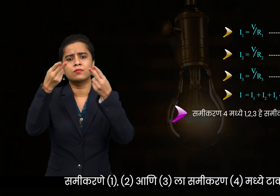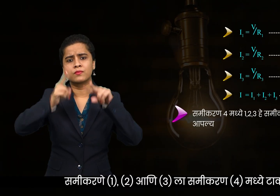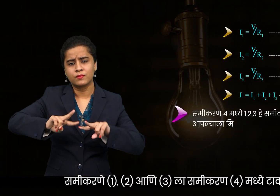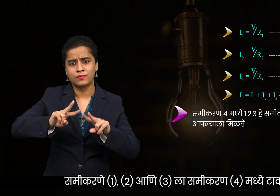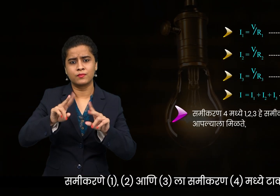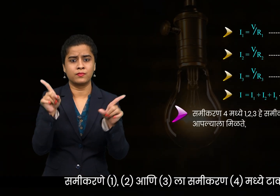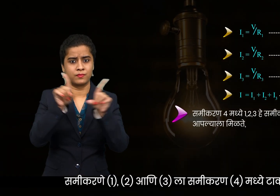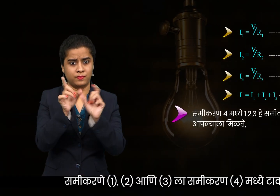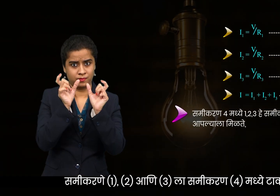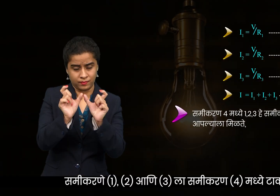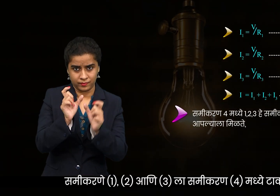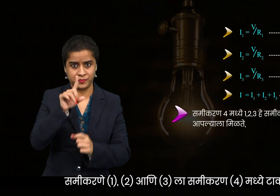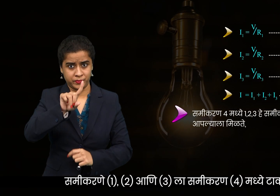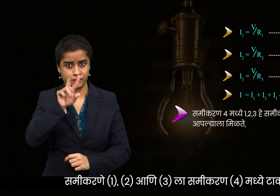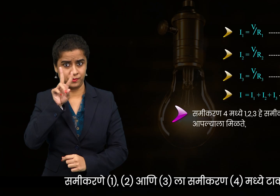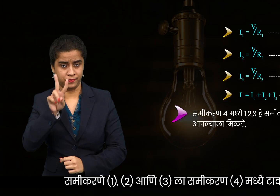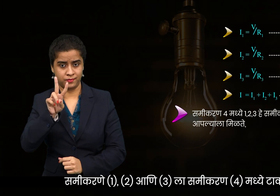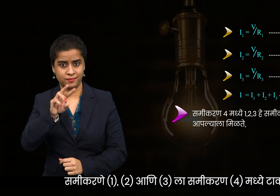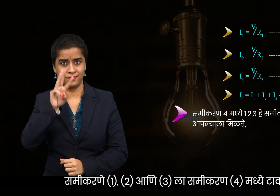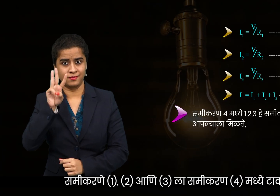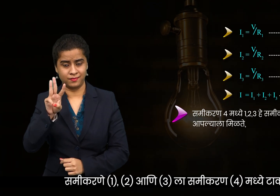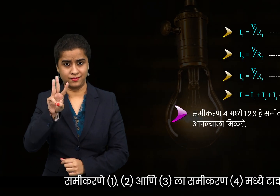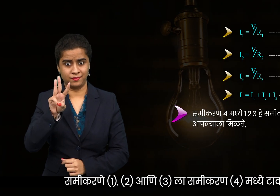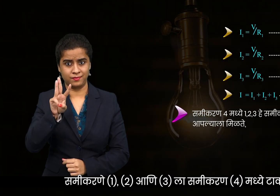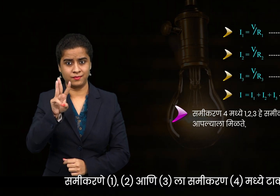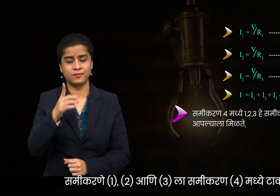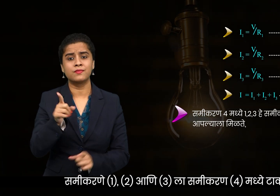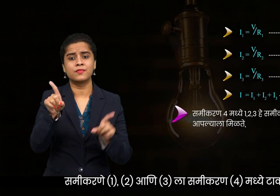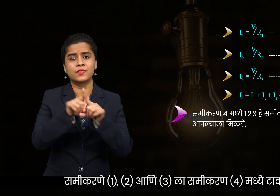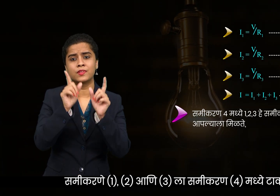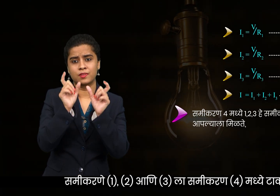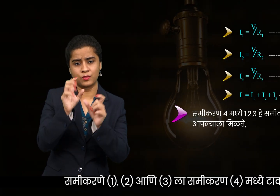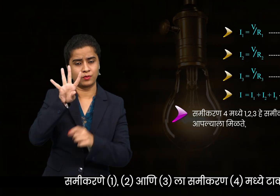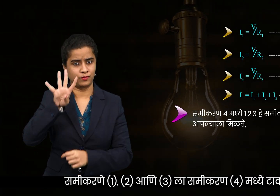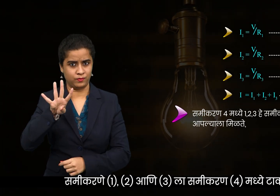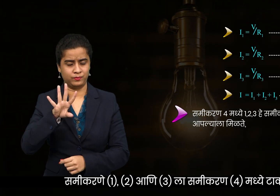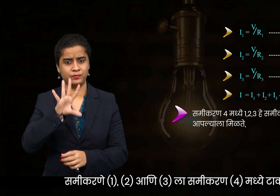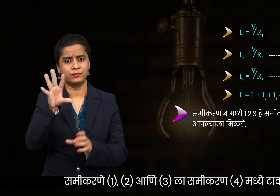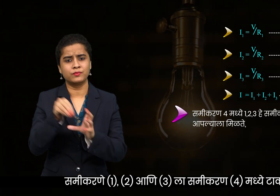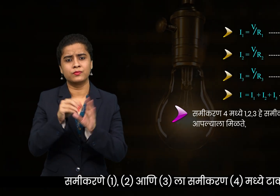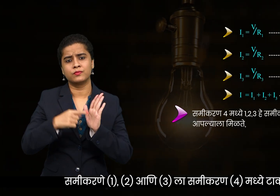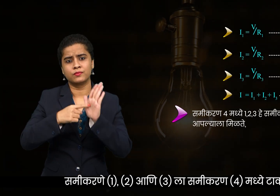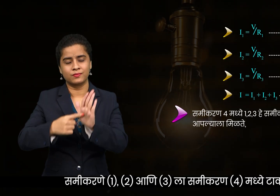समीकरणे 1, 2 आणि 3 ला समीकरण 4 मध्ये टाकल्यास